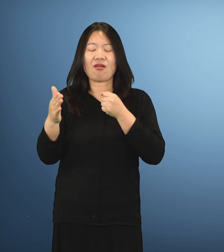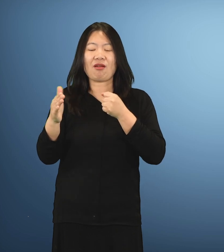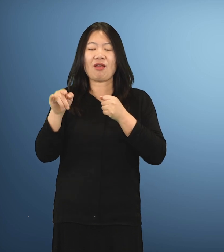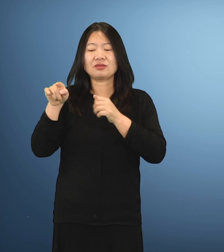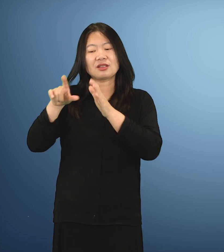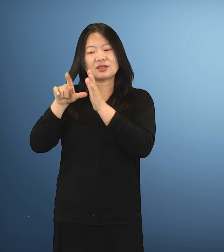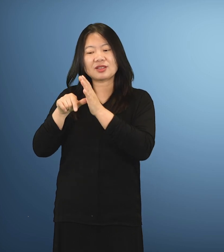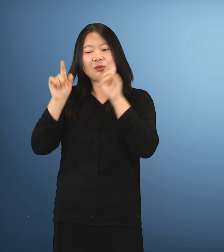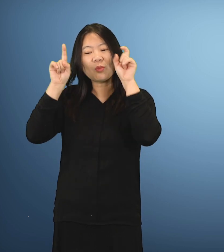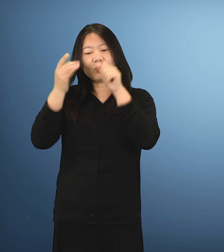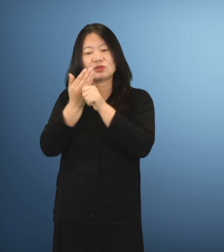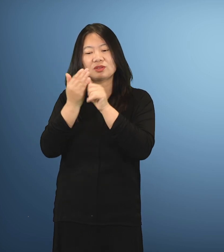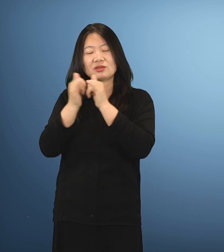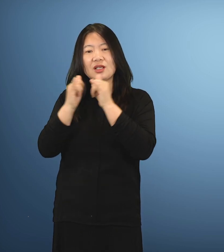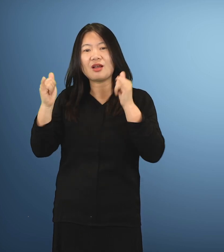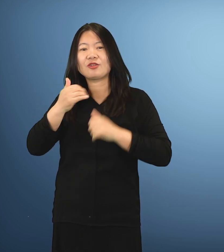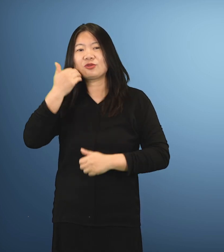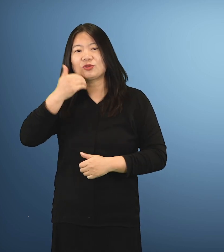제사장들,